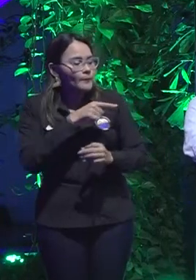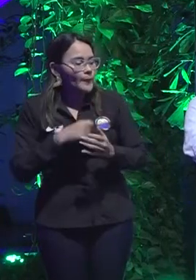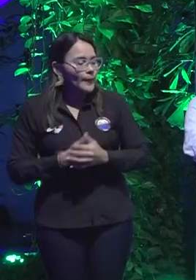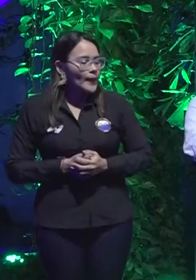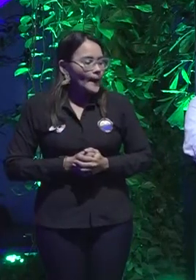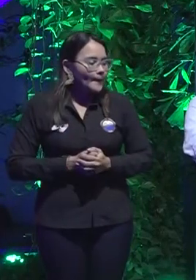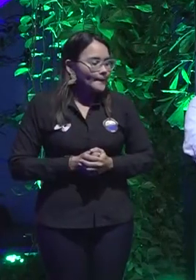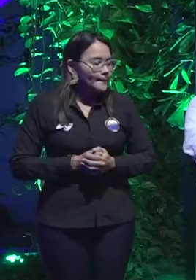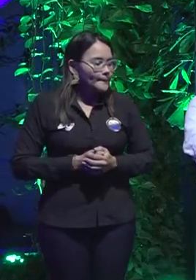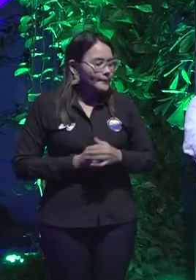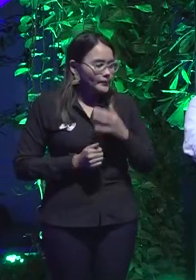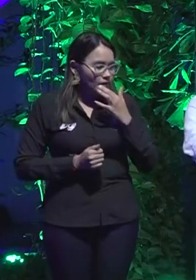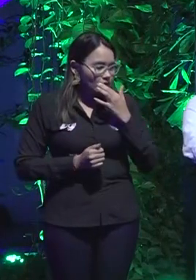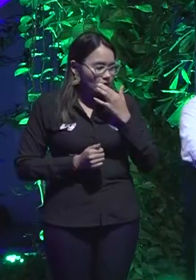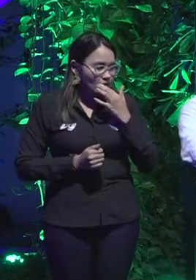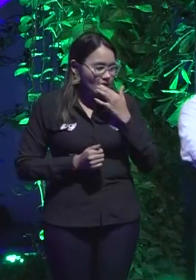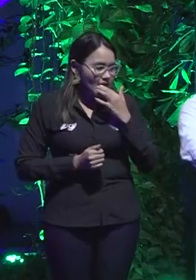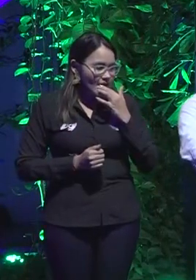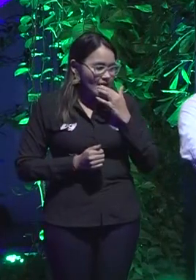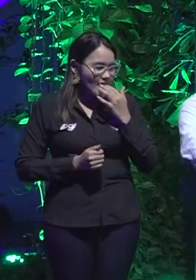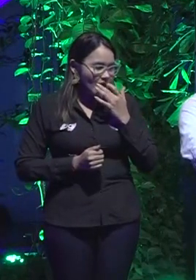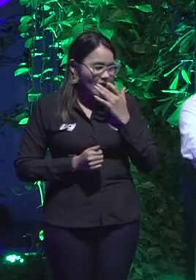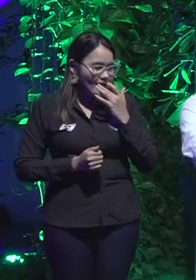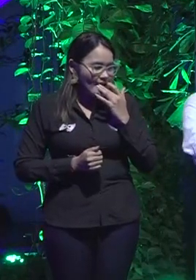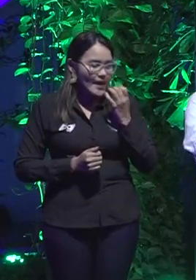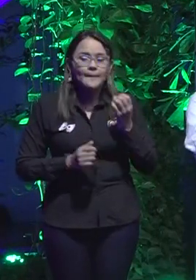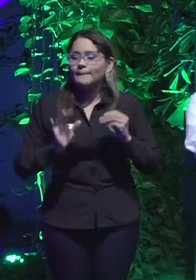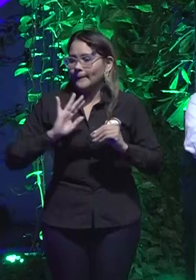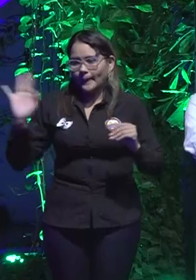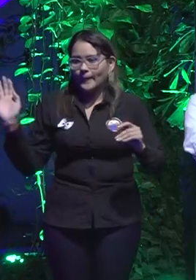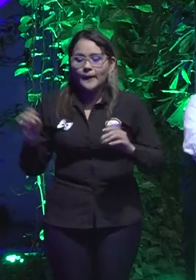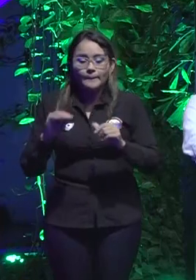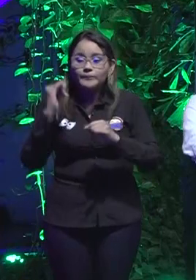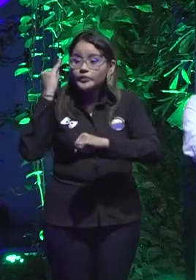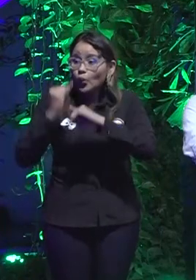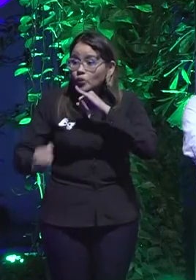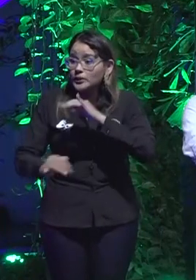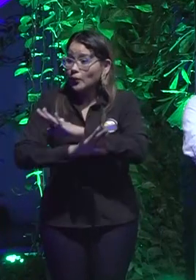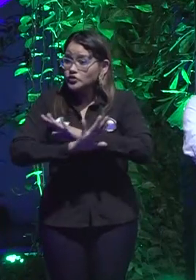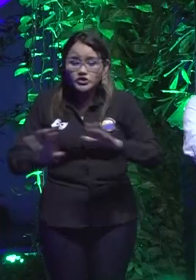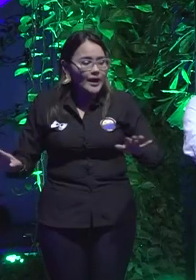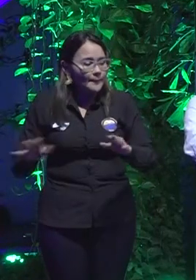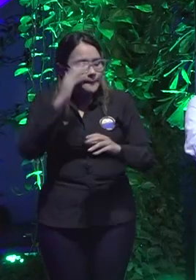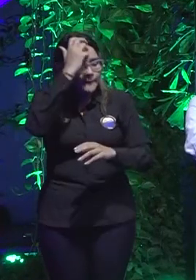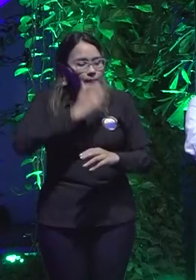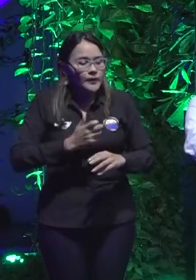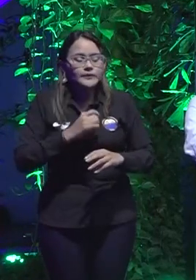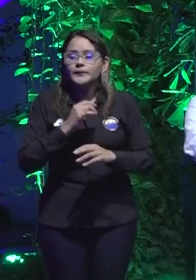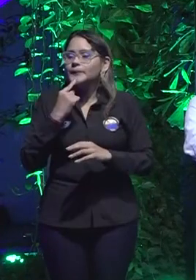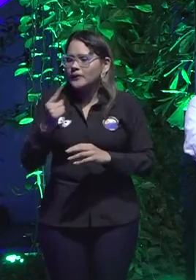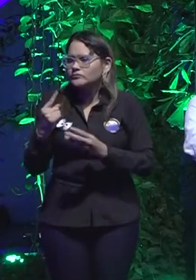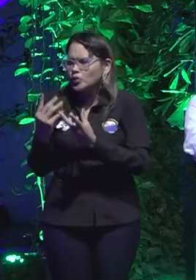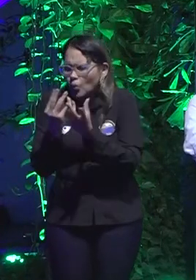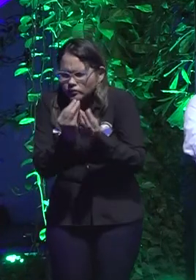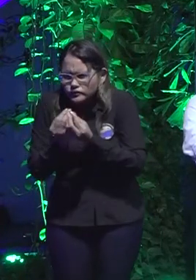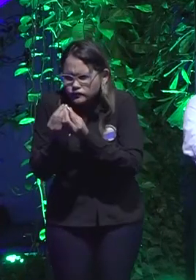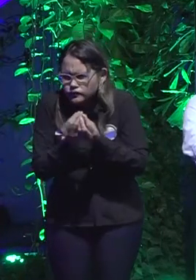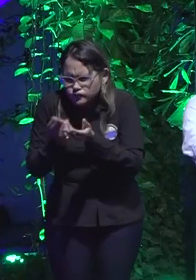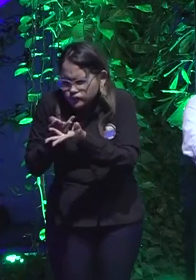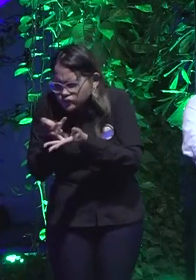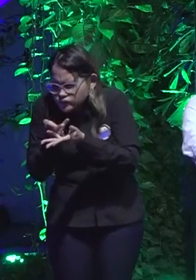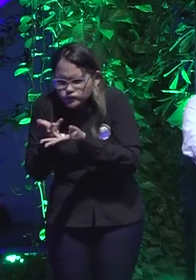sigamos. Y al final, luego de conformar esa evaluación, pues se llegó a un consenso